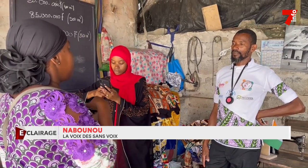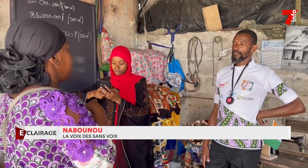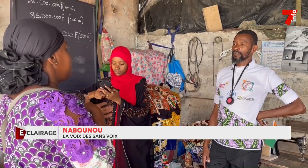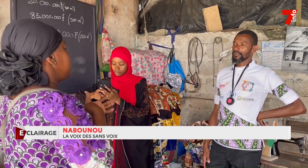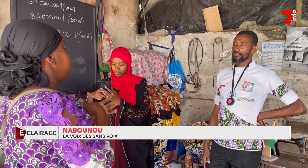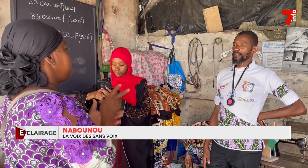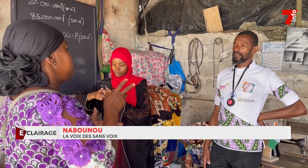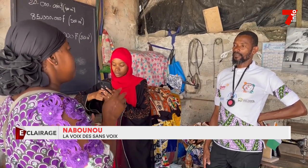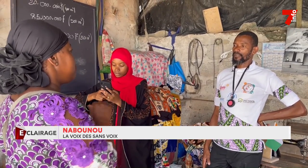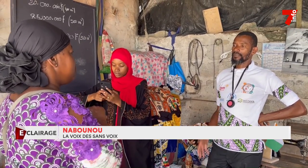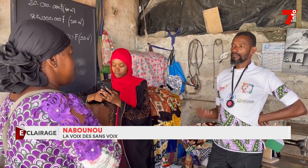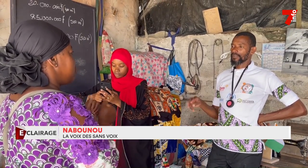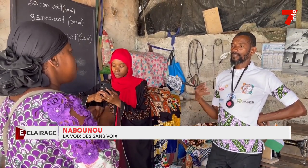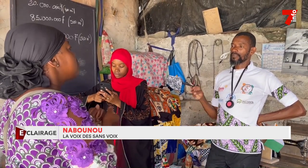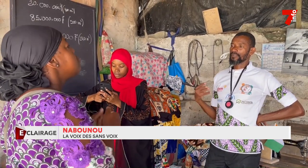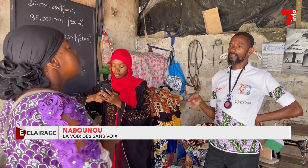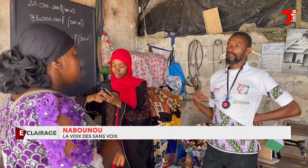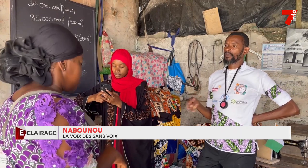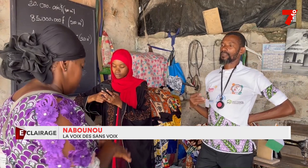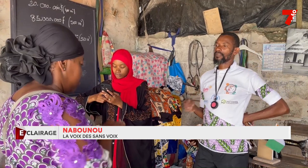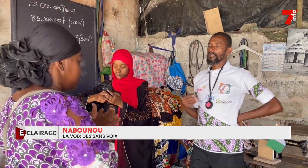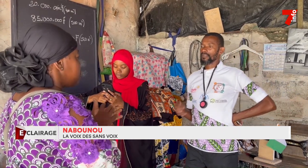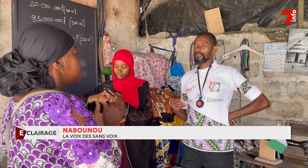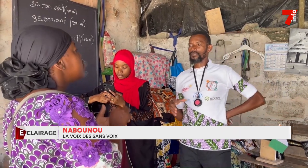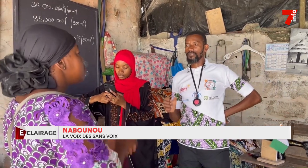prendre part au combat de cette communauté.